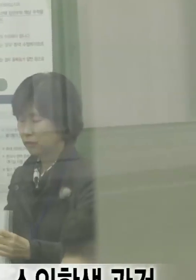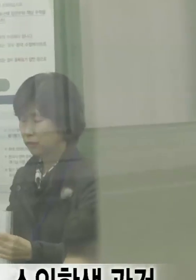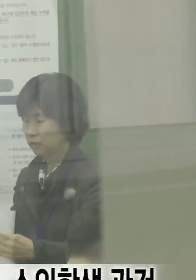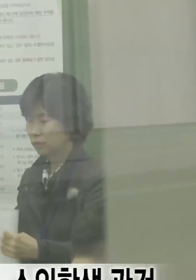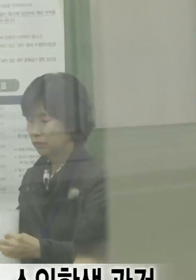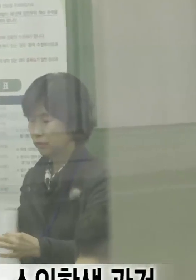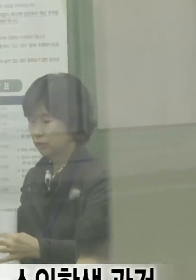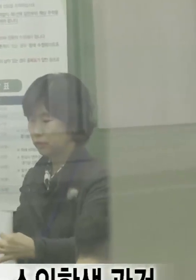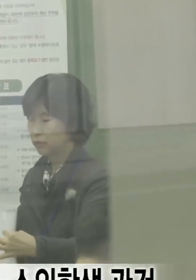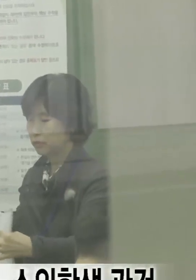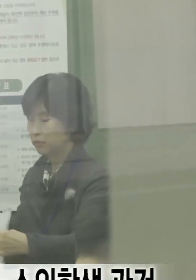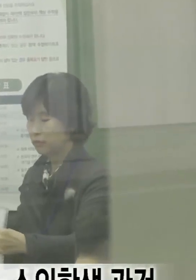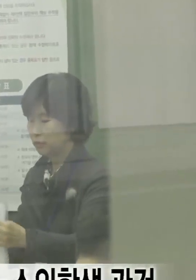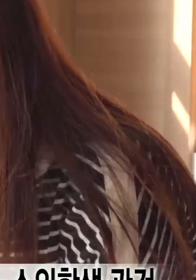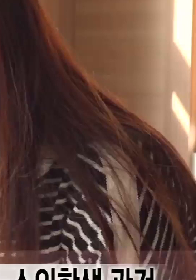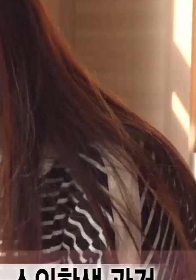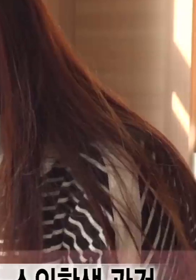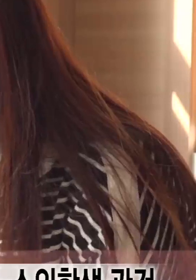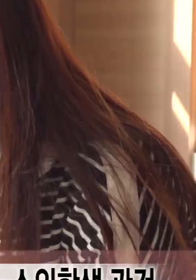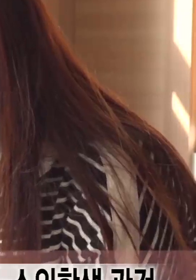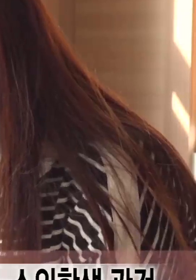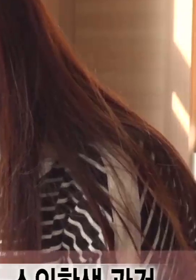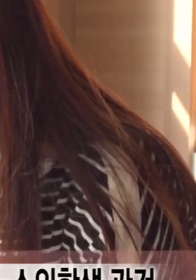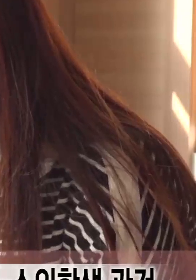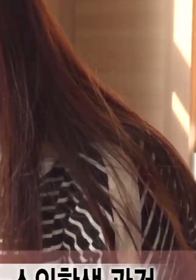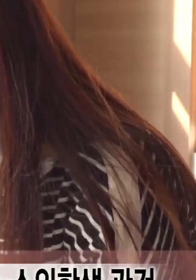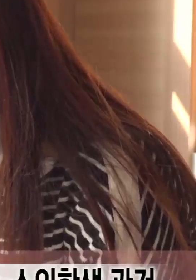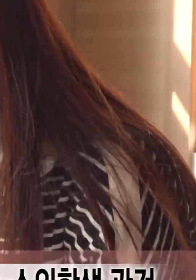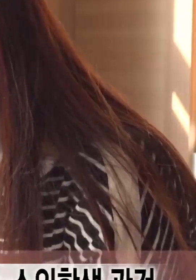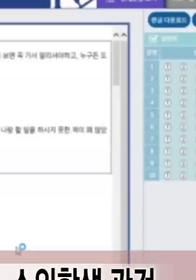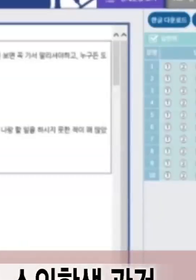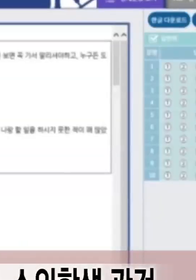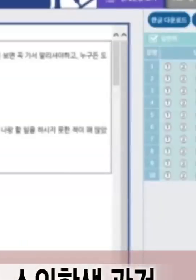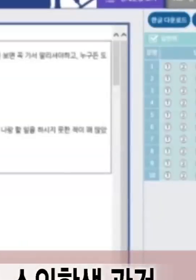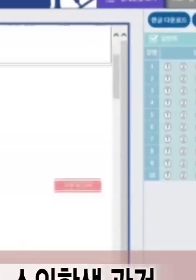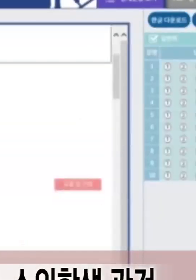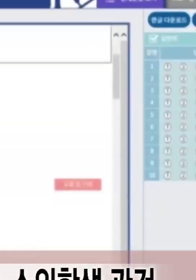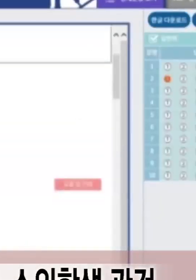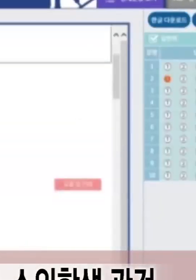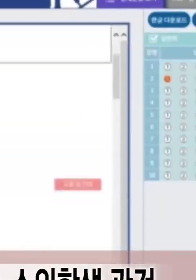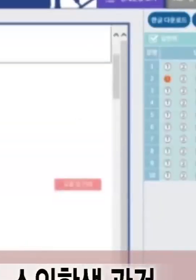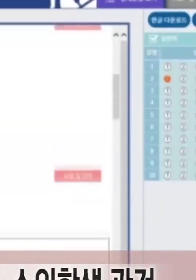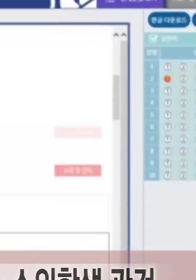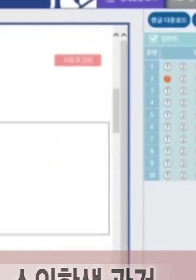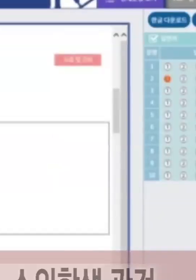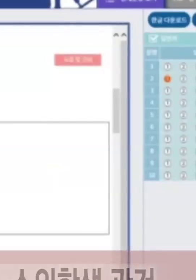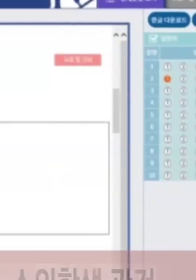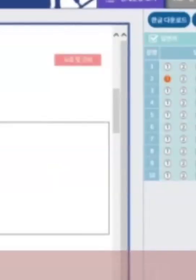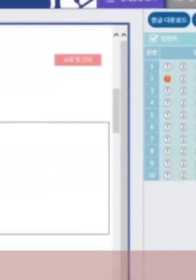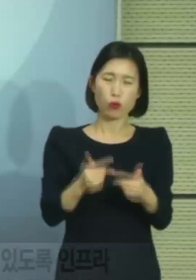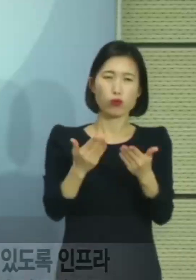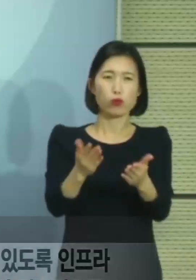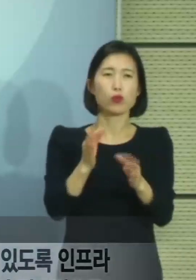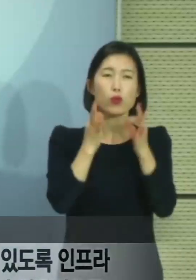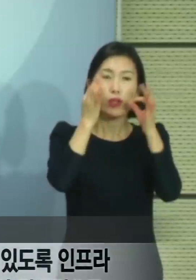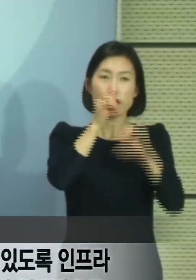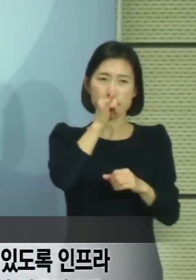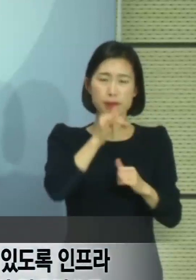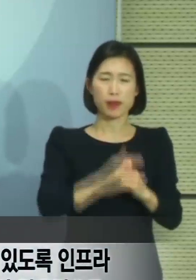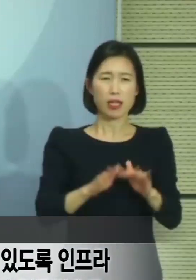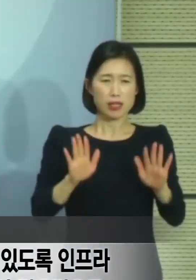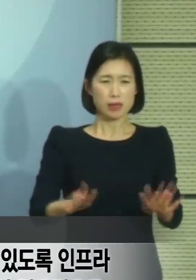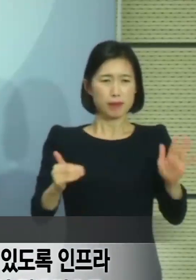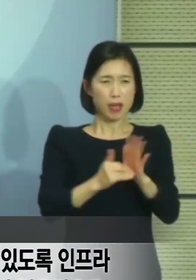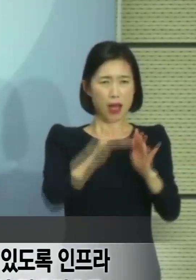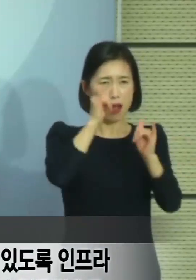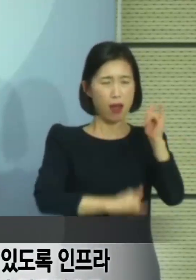발표될 예정입니다 문제는 원격 서버 에 실어 선과 소외계층의 학습 격자 입니다 사상 초유의